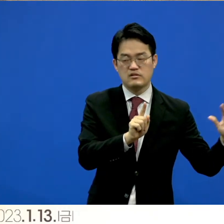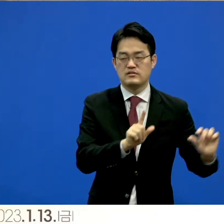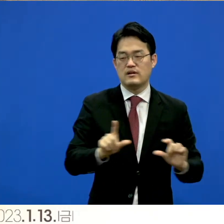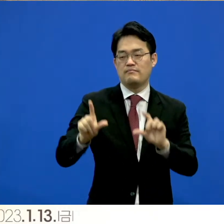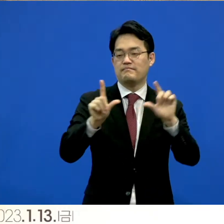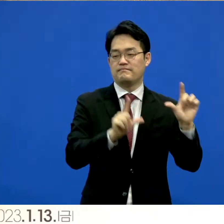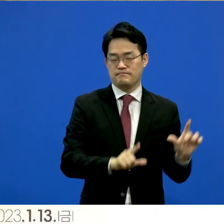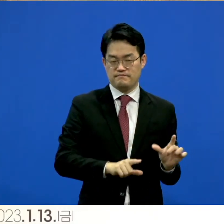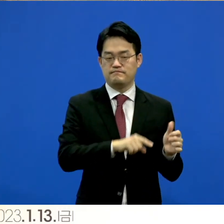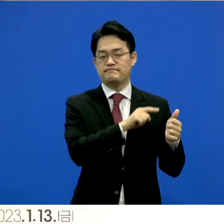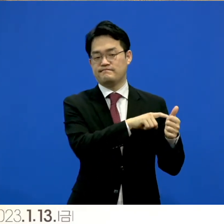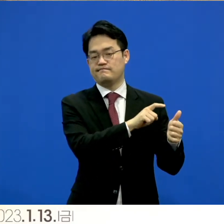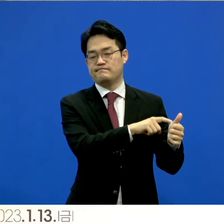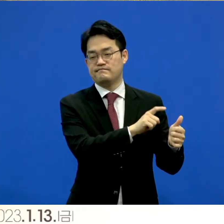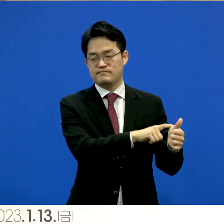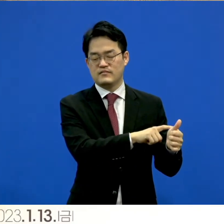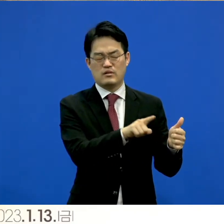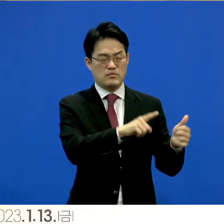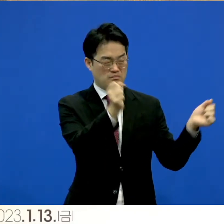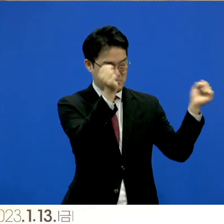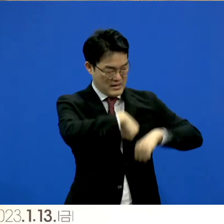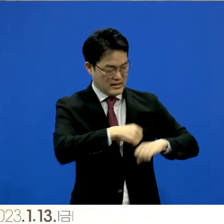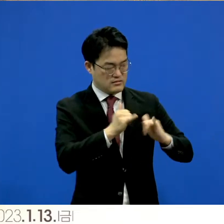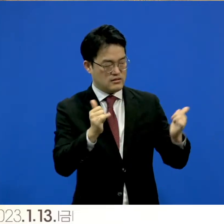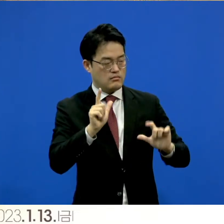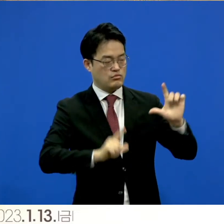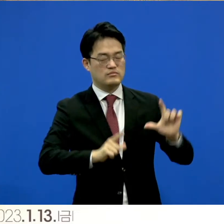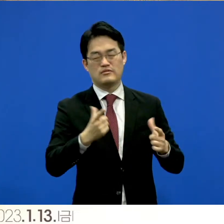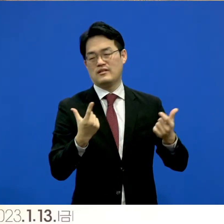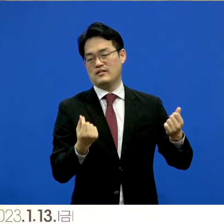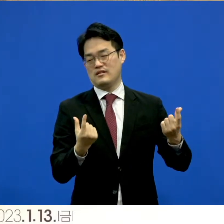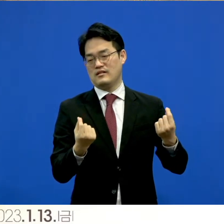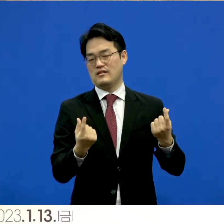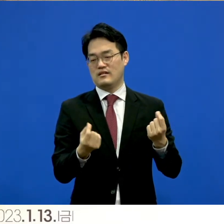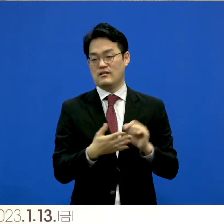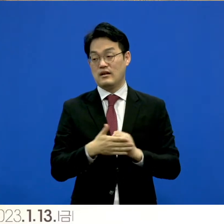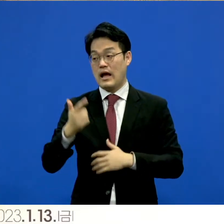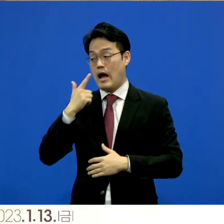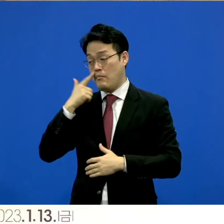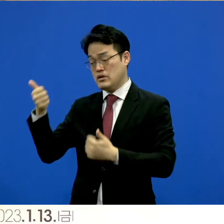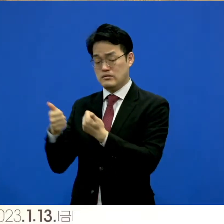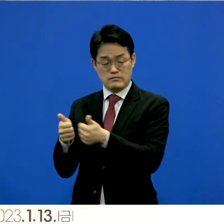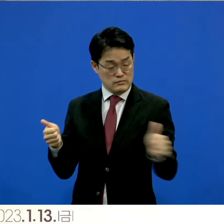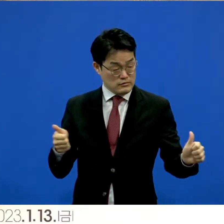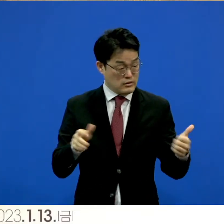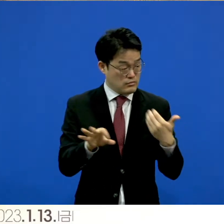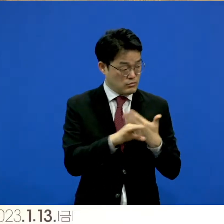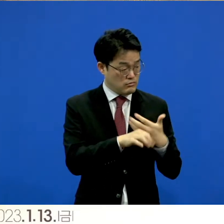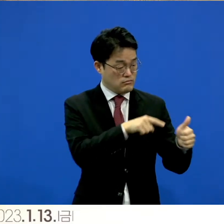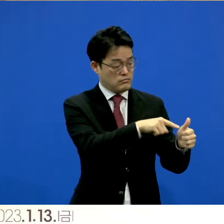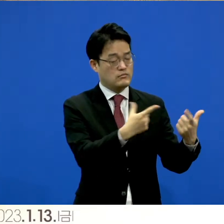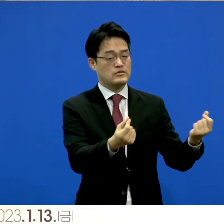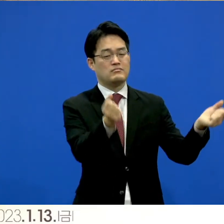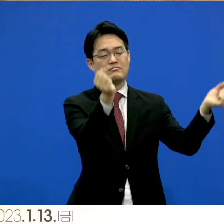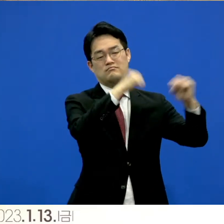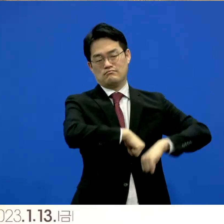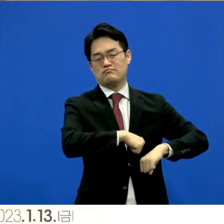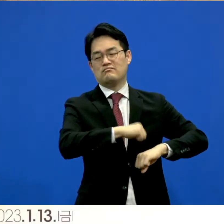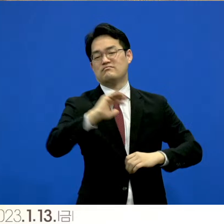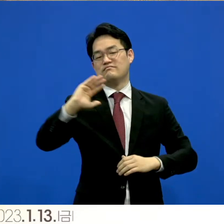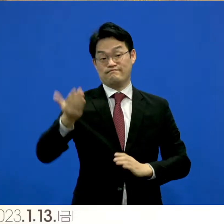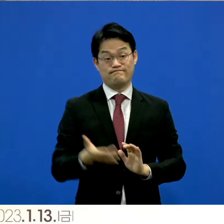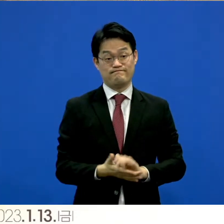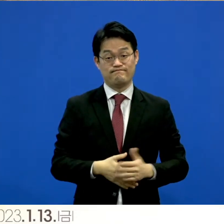그의 모습은 한마디로 망한 자의 모습이죠. 망한 자. 아버지를 떠난 자는 망한 자입니다.